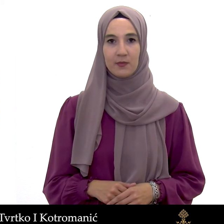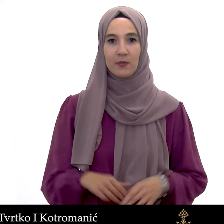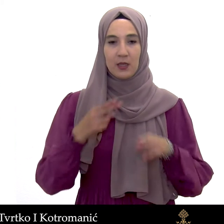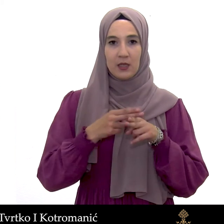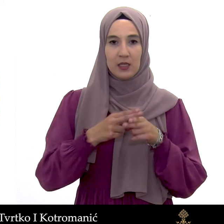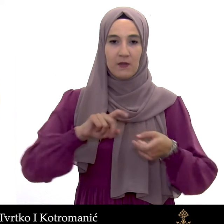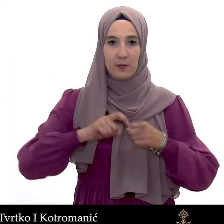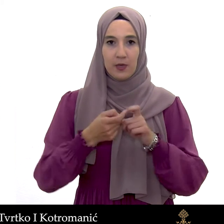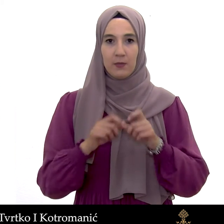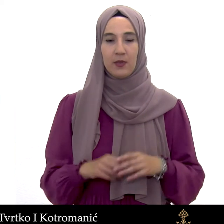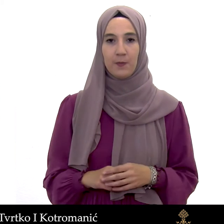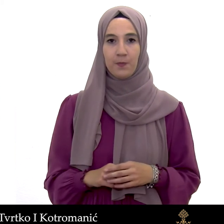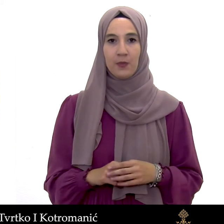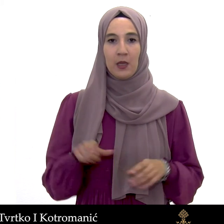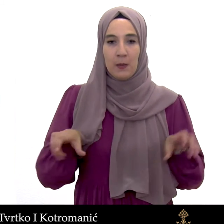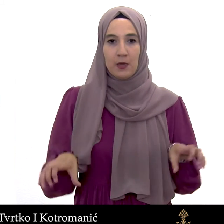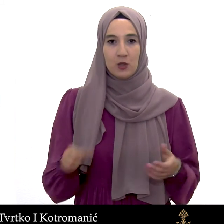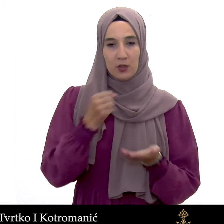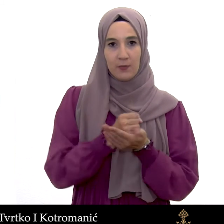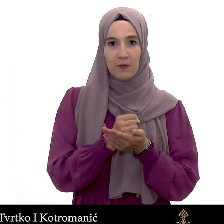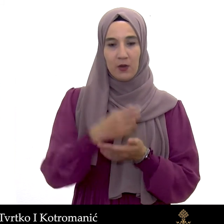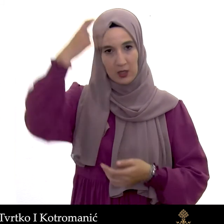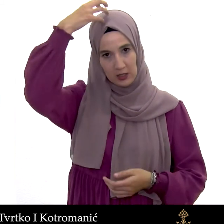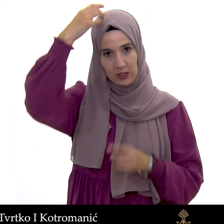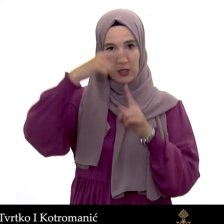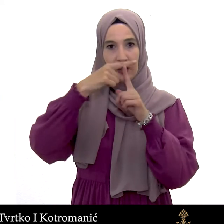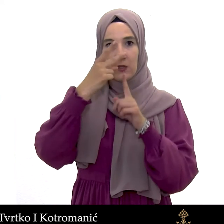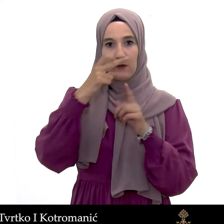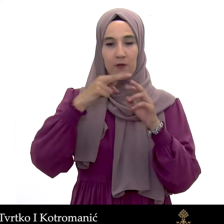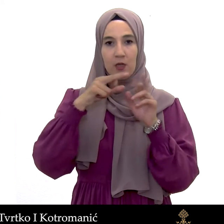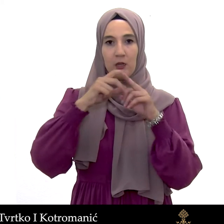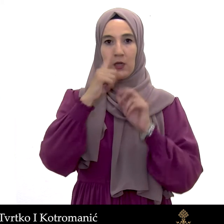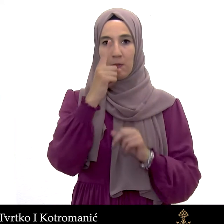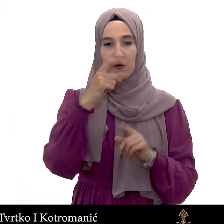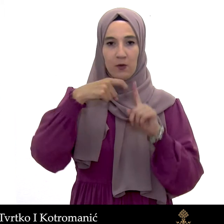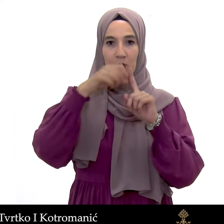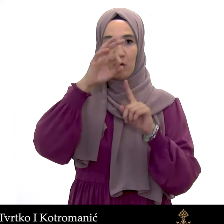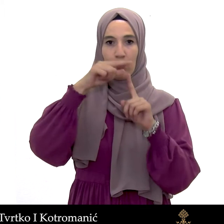Naziv predmeta. Prijestolni pečat kralja Tvrtka I. Kotromanića.